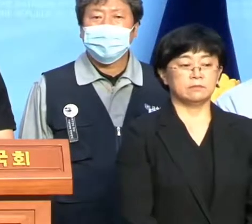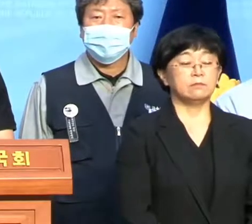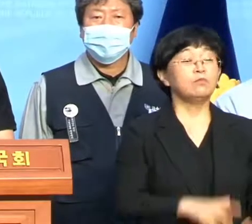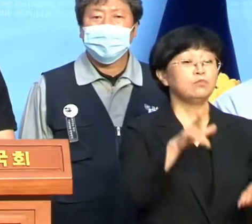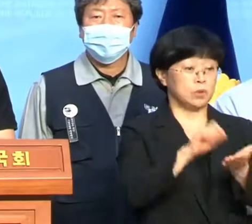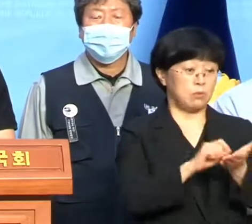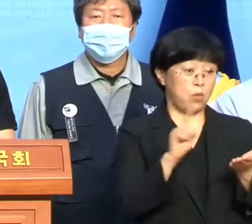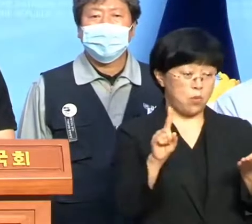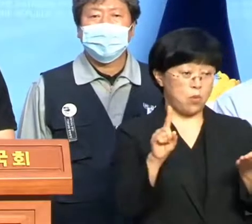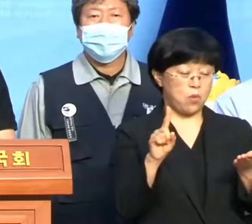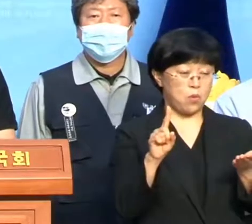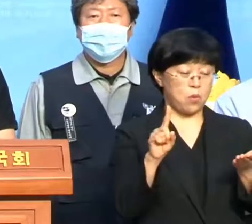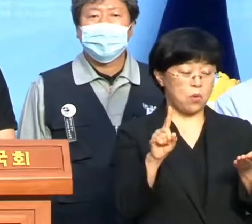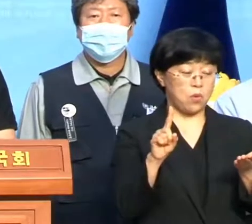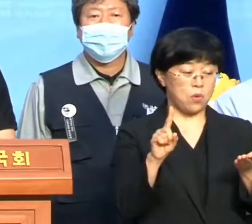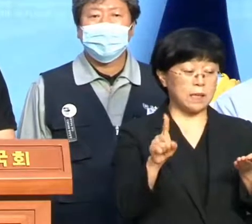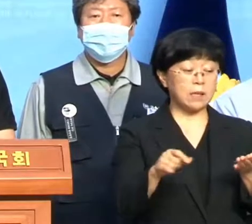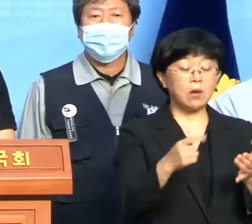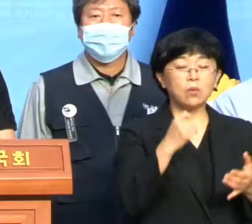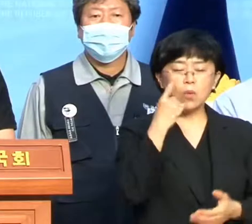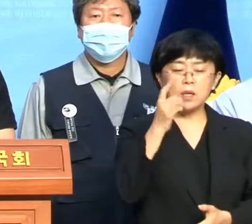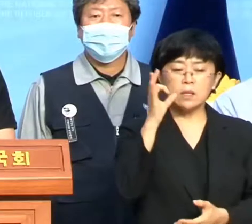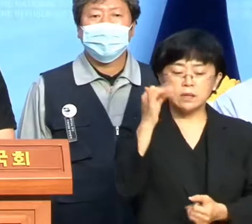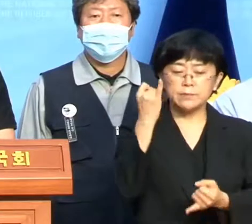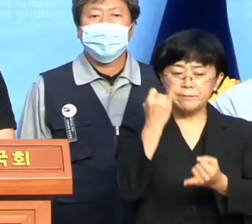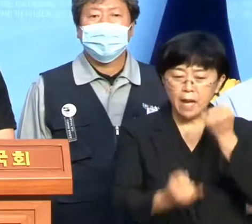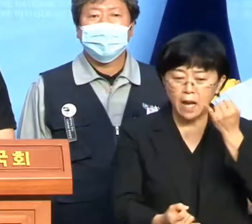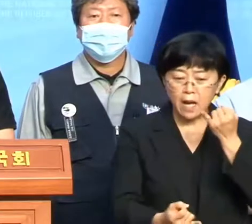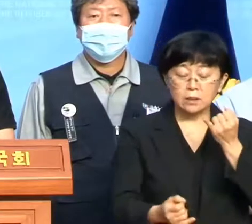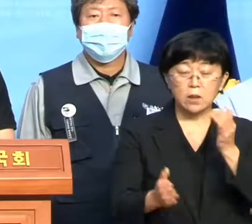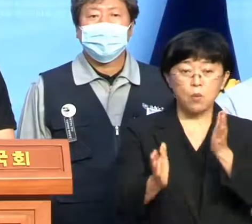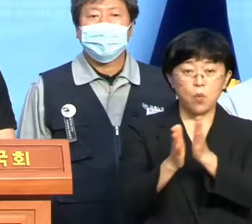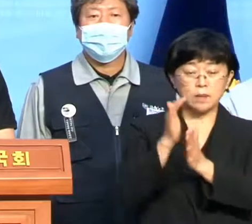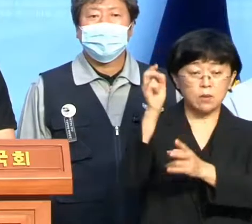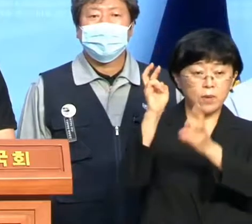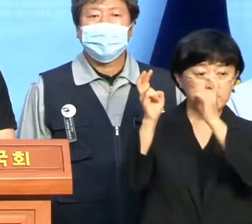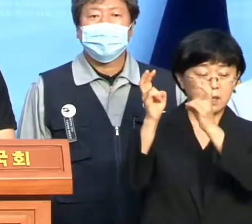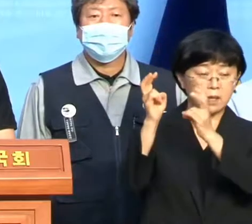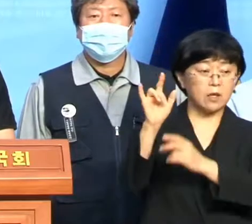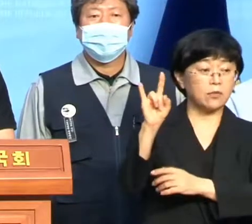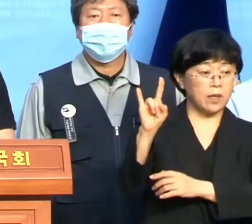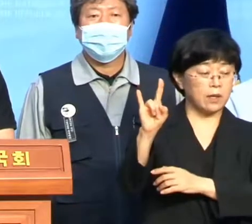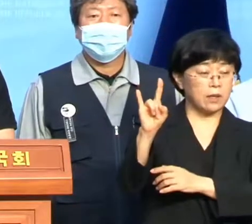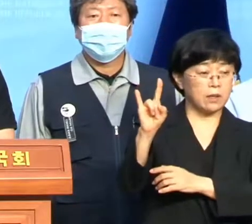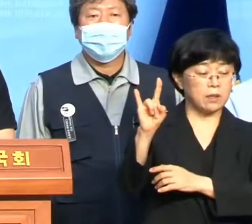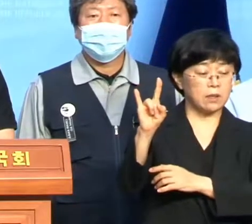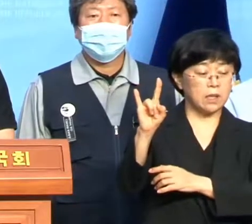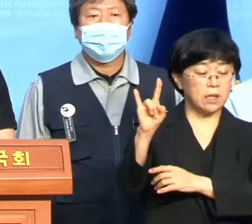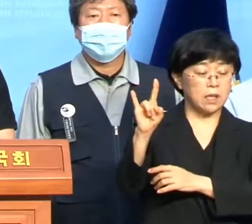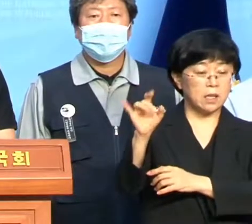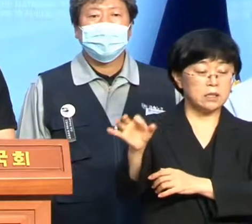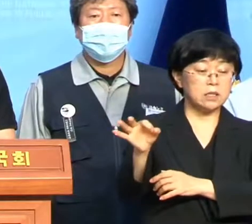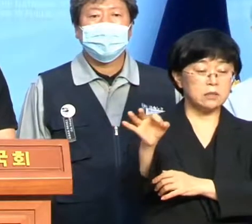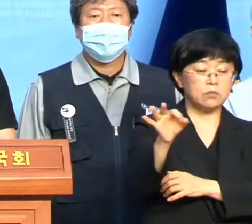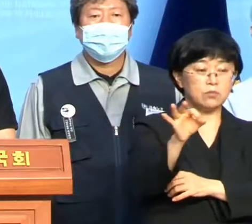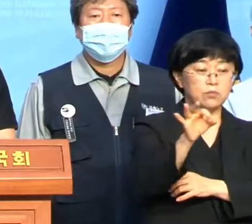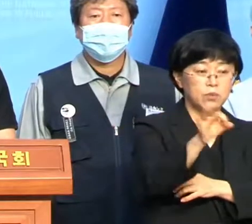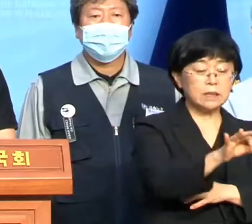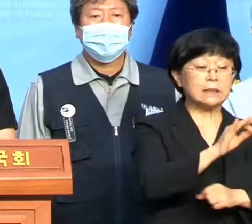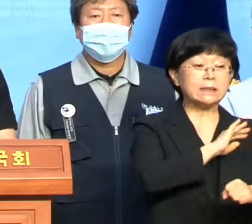문제는 이런 임금체불 2 원청 사업장의 인 현대중공업이 지불 능력이